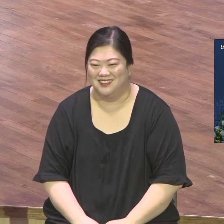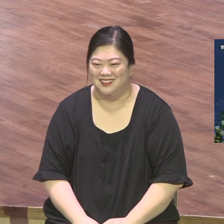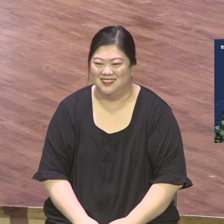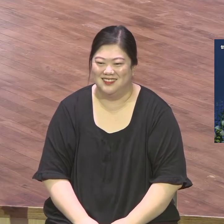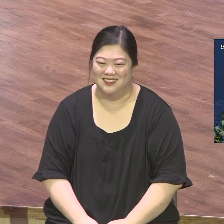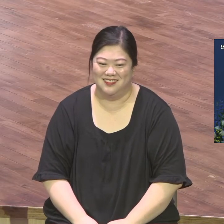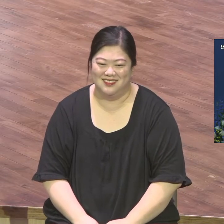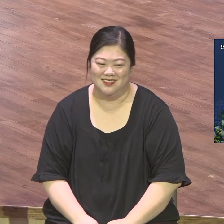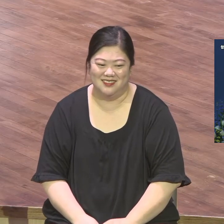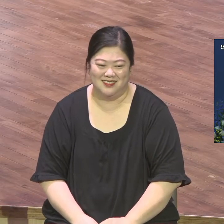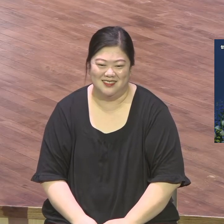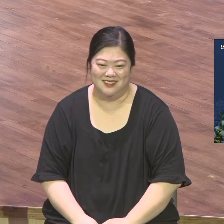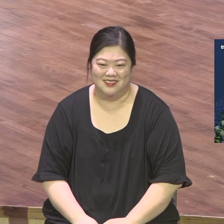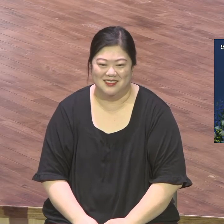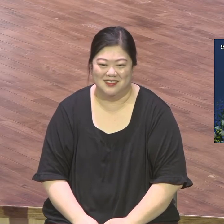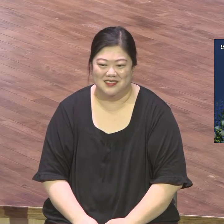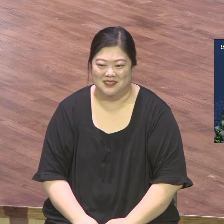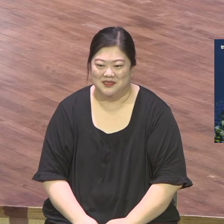여러분